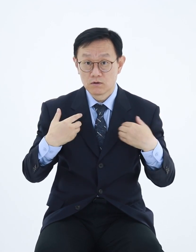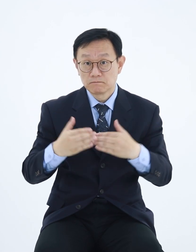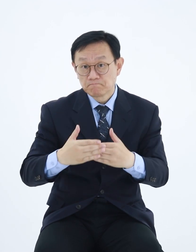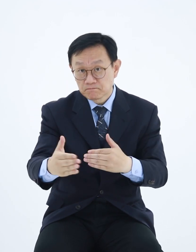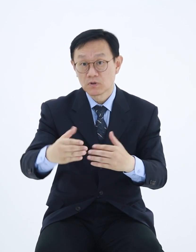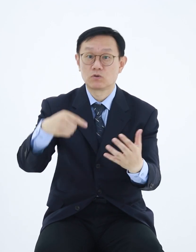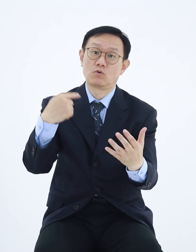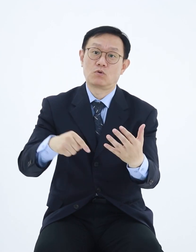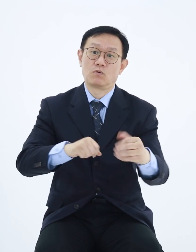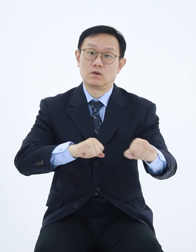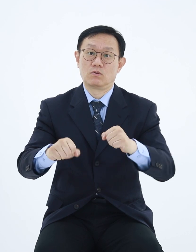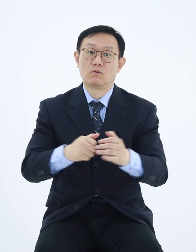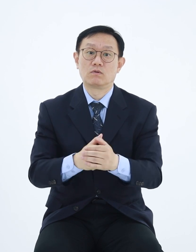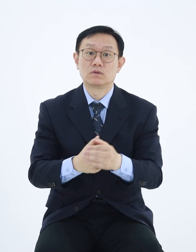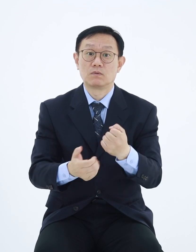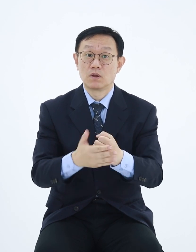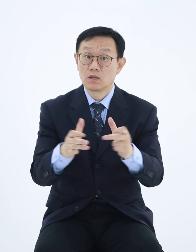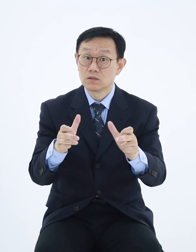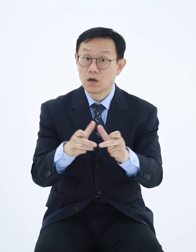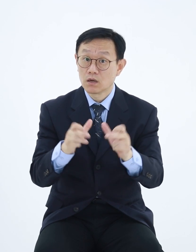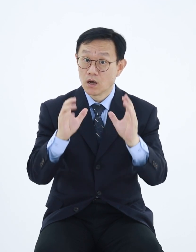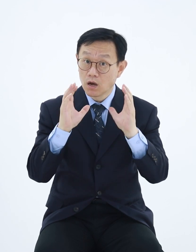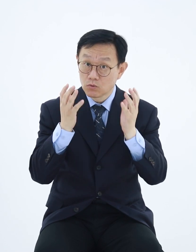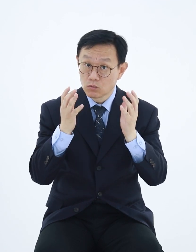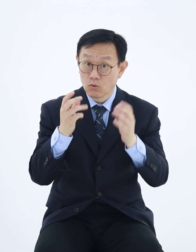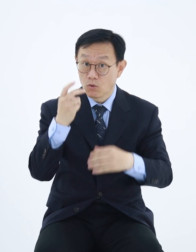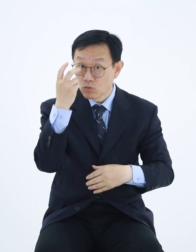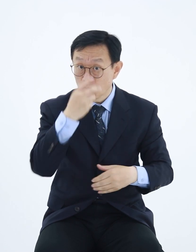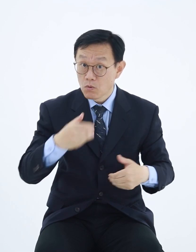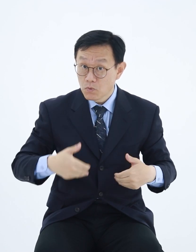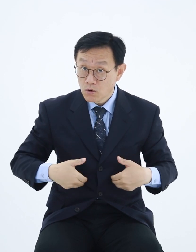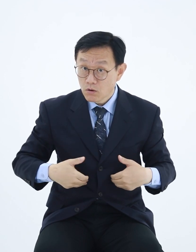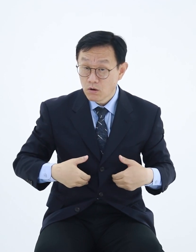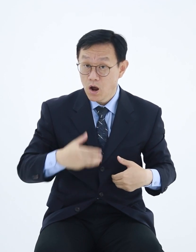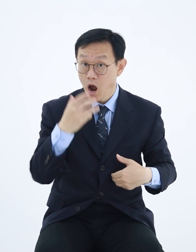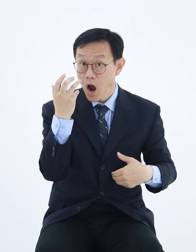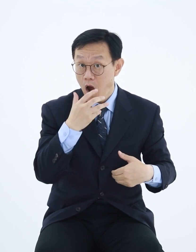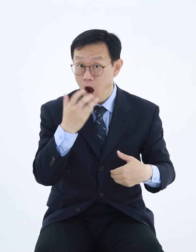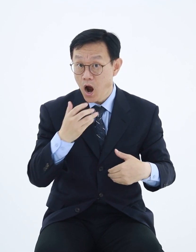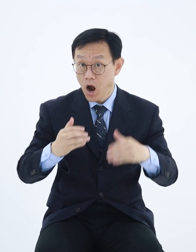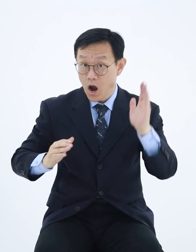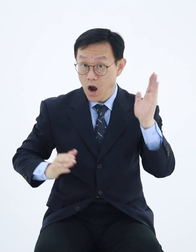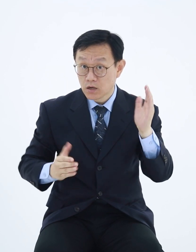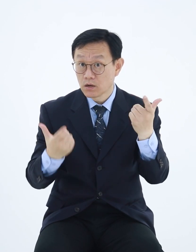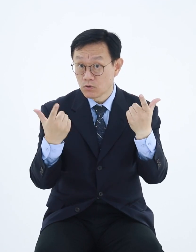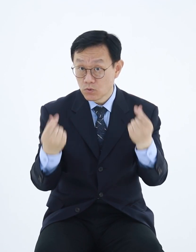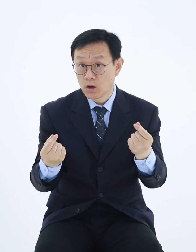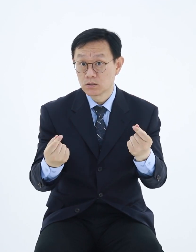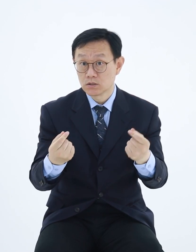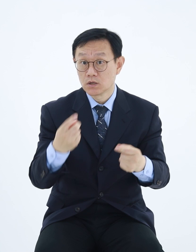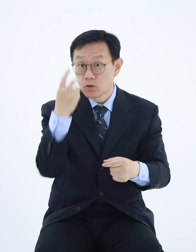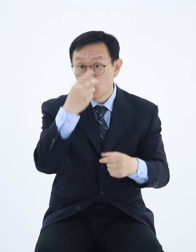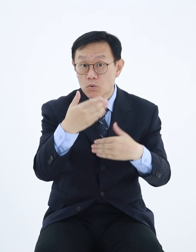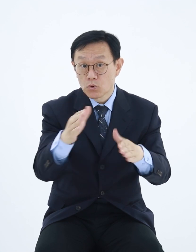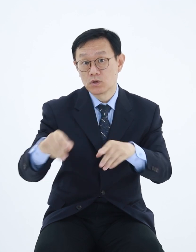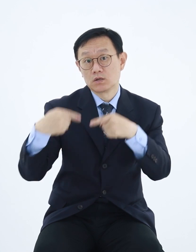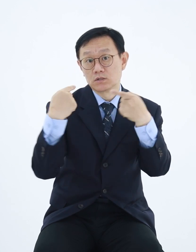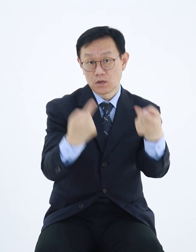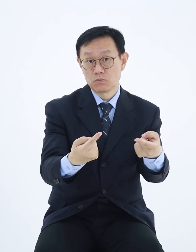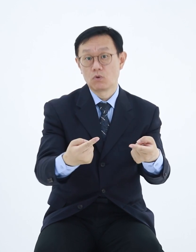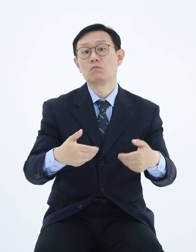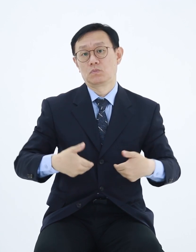교육활동입니다. 따라서 장애아동 또한 돌봄이 필요한 비장애아동과 마찬가지로 돌봄교실에 참여할 수 있어야